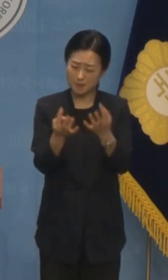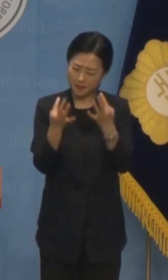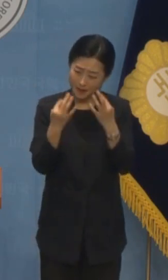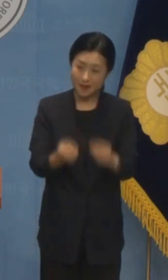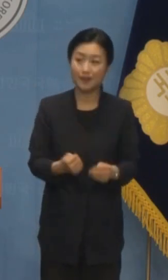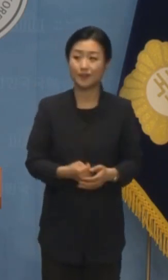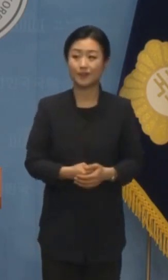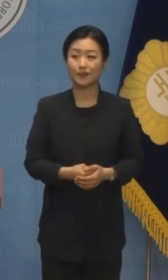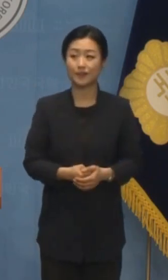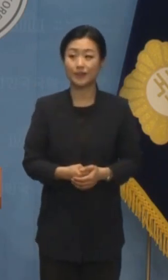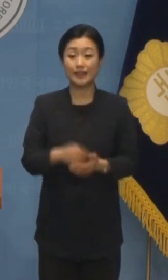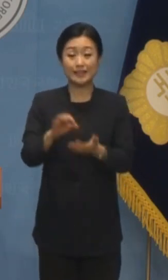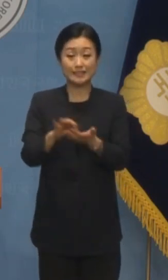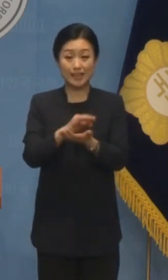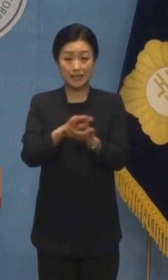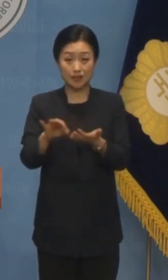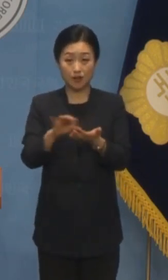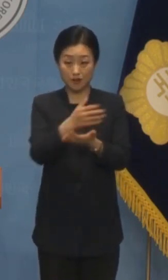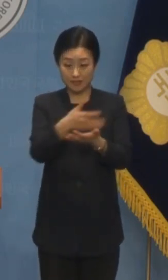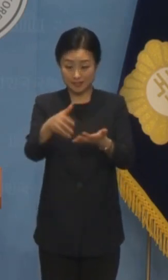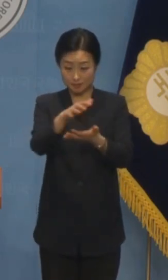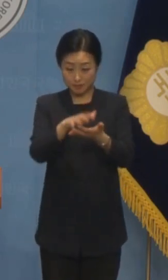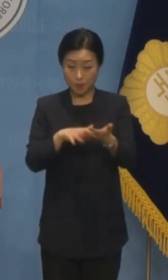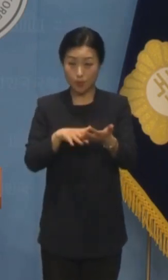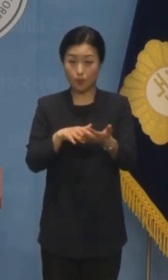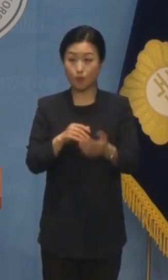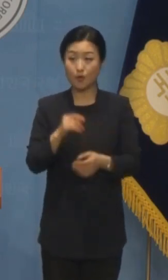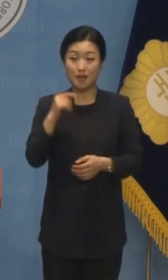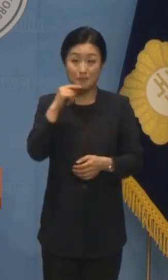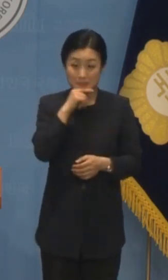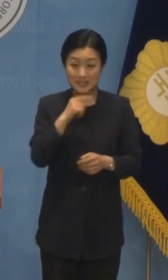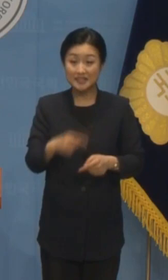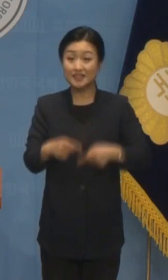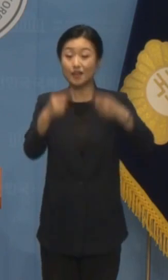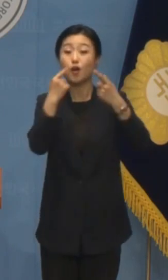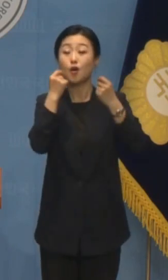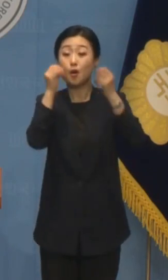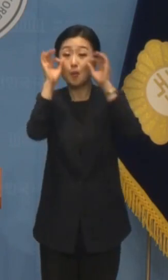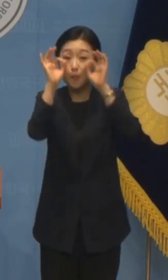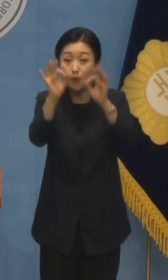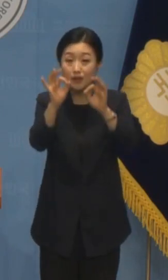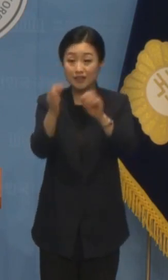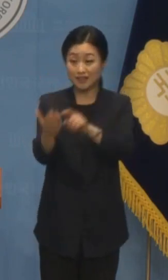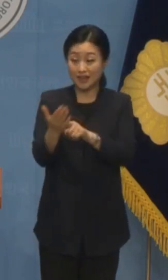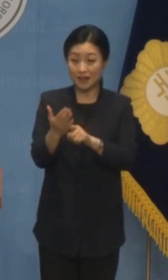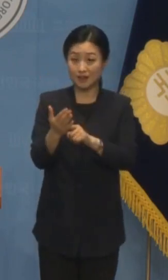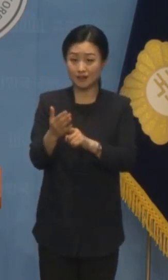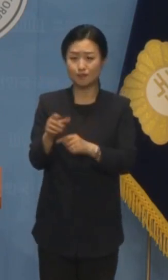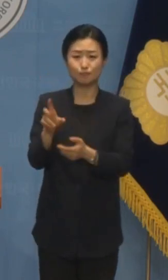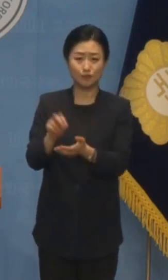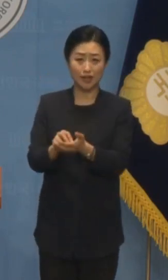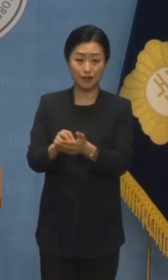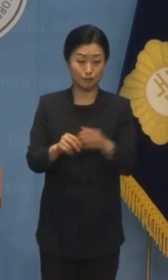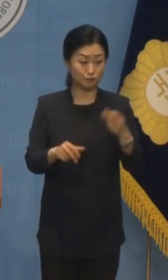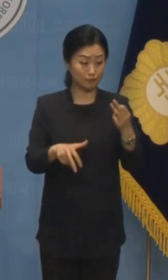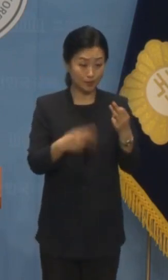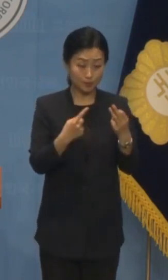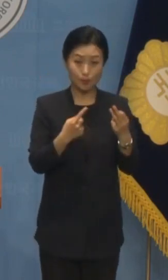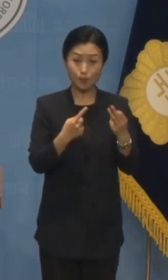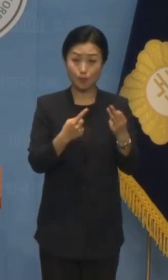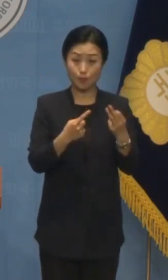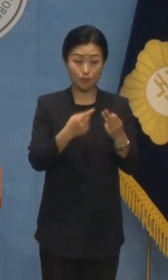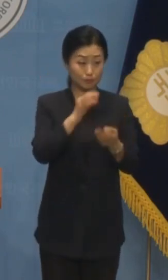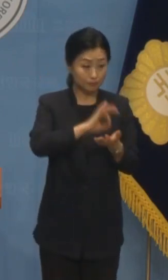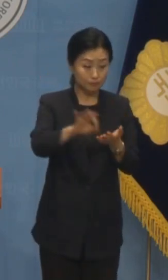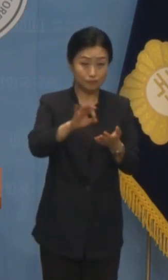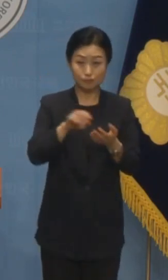무궁무진합니다. 재정지표의 건전성을 주문한 이상 민생회복지원금 13조 원 지출이 재정건전성 지표에 별